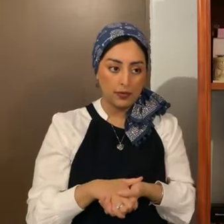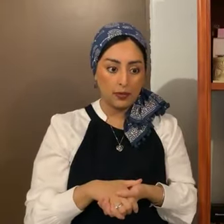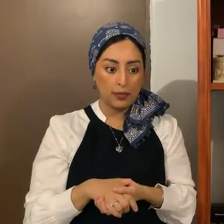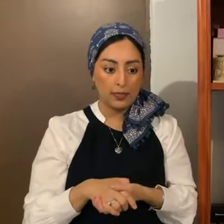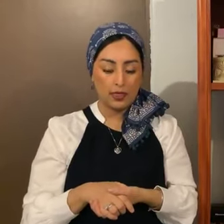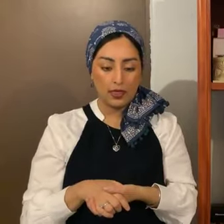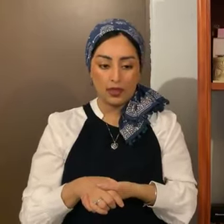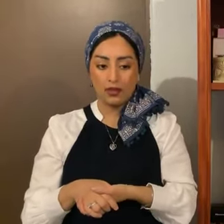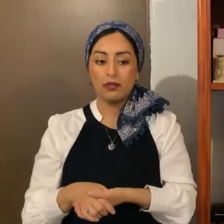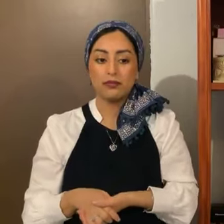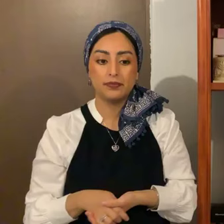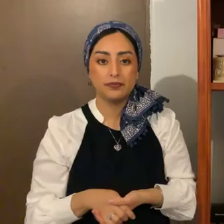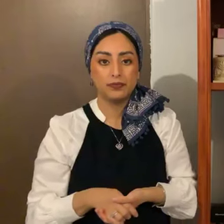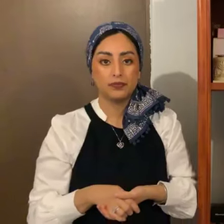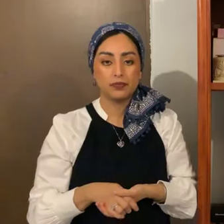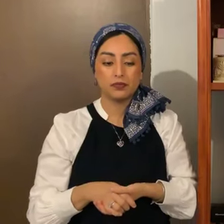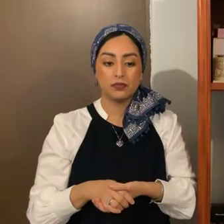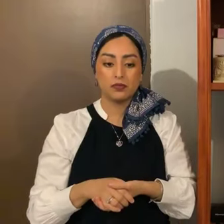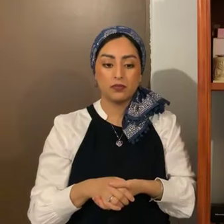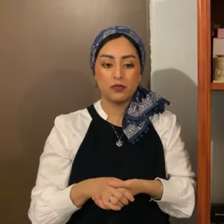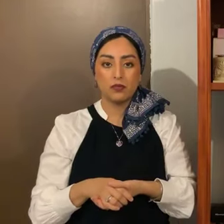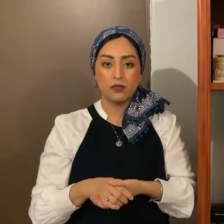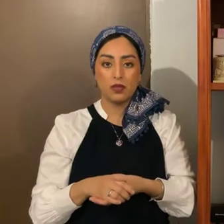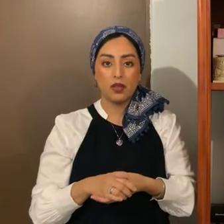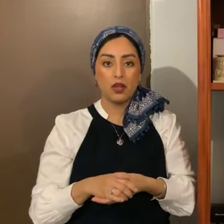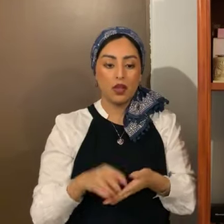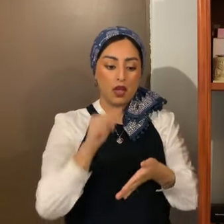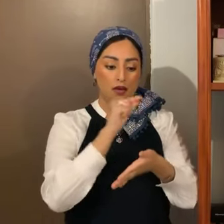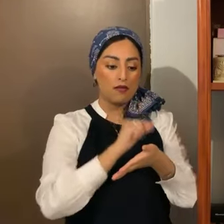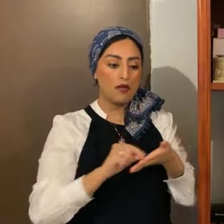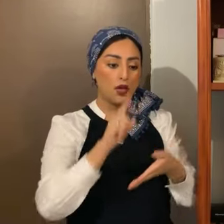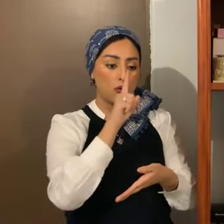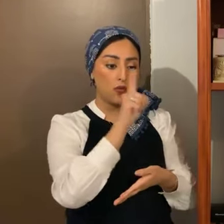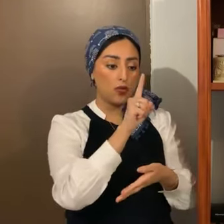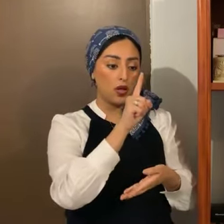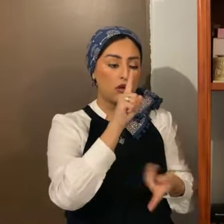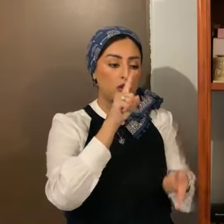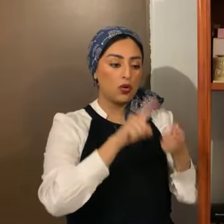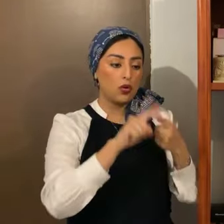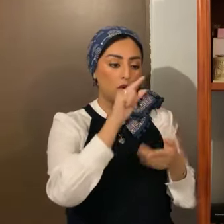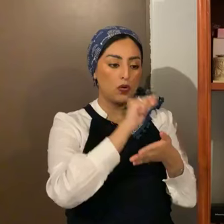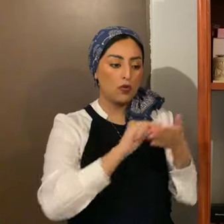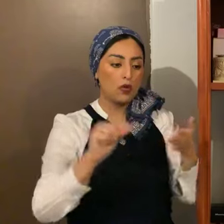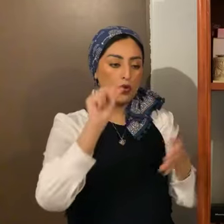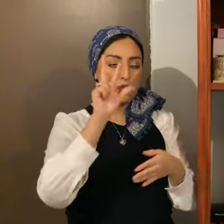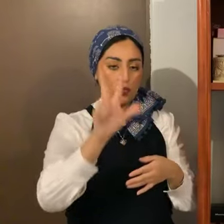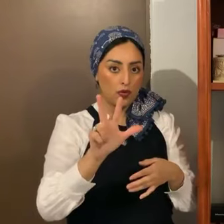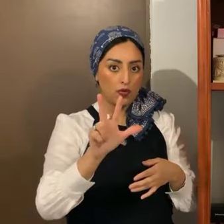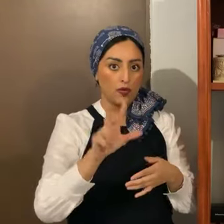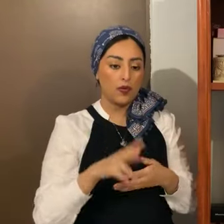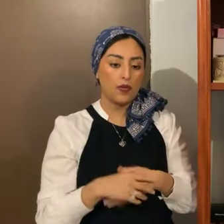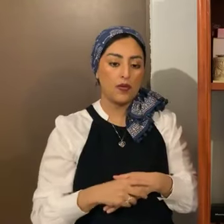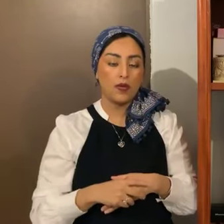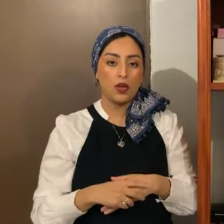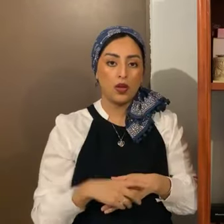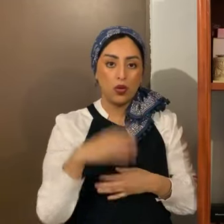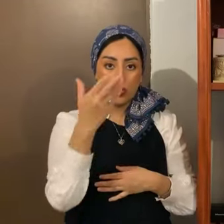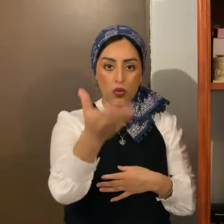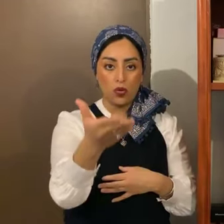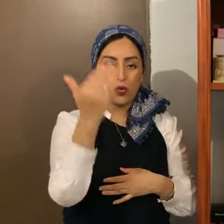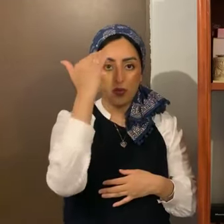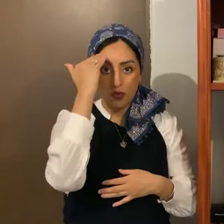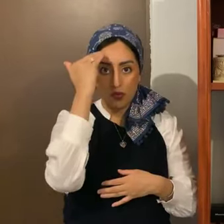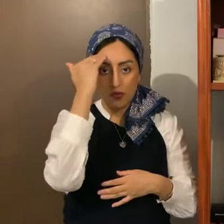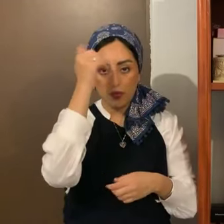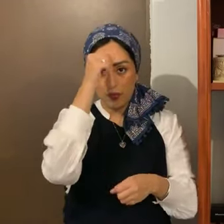Y eso, la explicación va del verso 1 al verso 3. Pero ya saben, amados ajín,